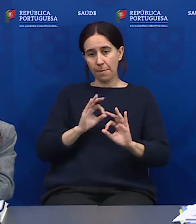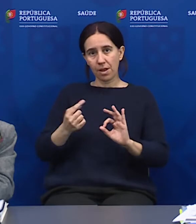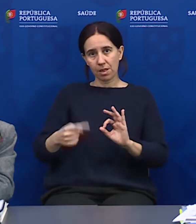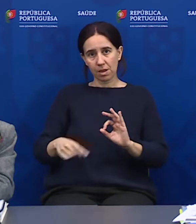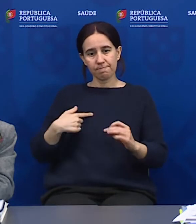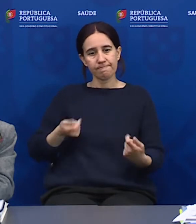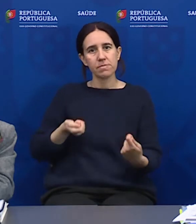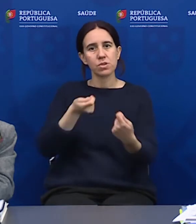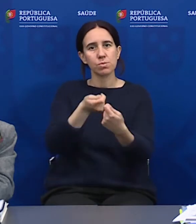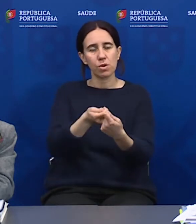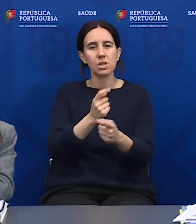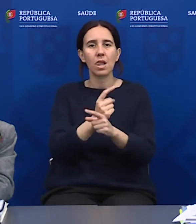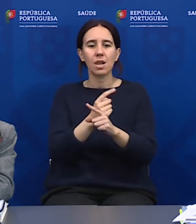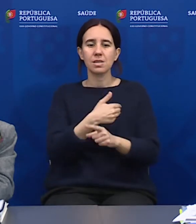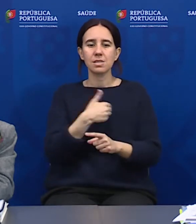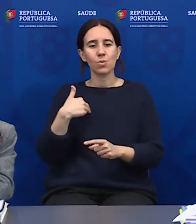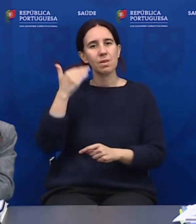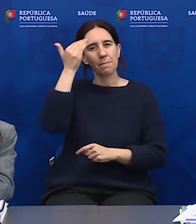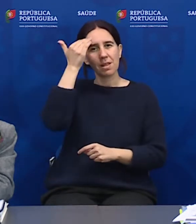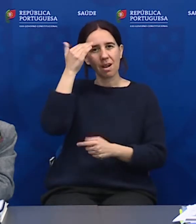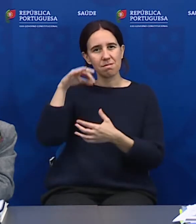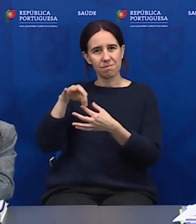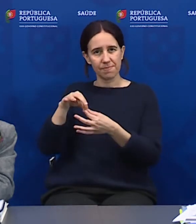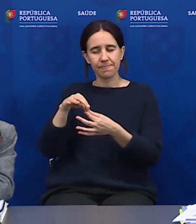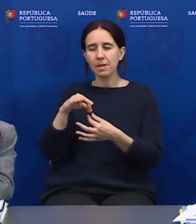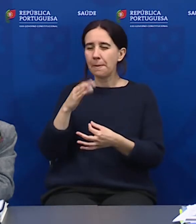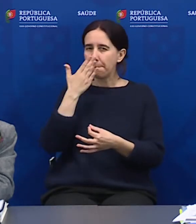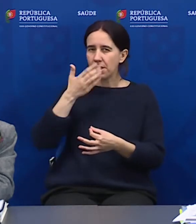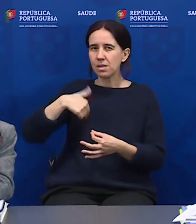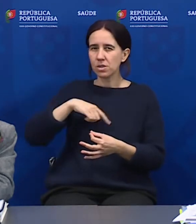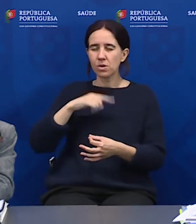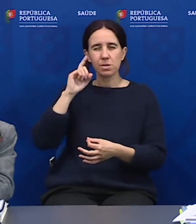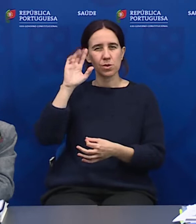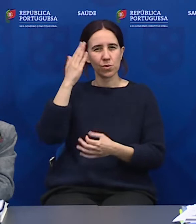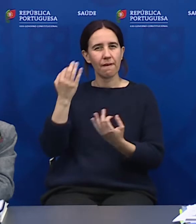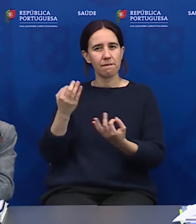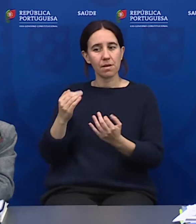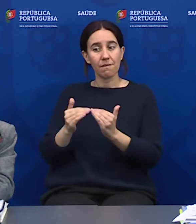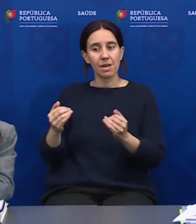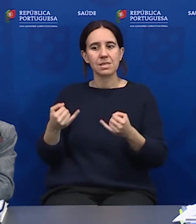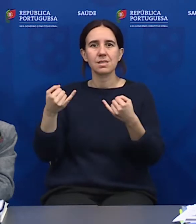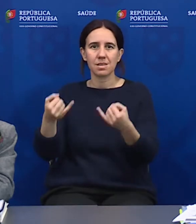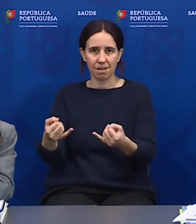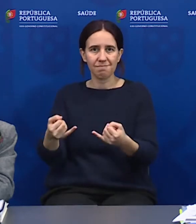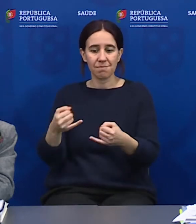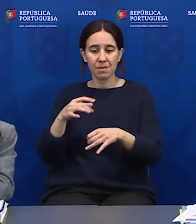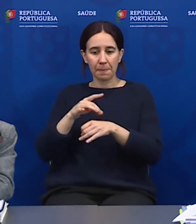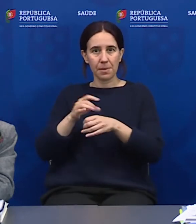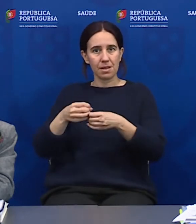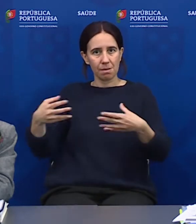uma resposta ao nível da saúde mental que nos parece muito importante para a fase seguinte à